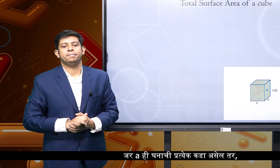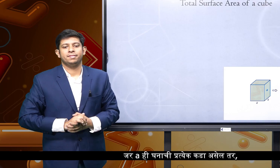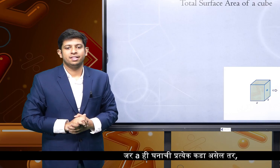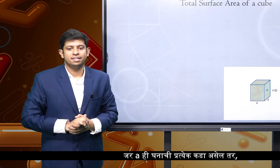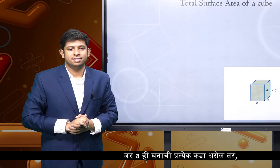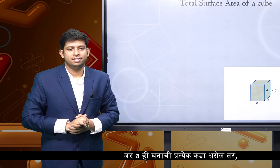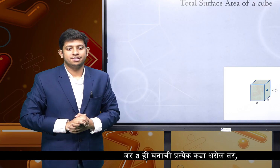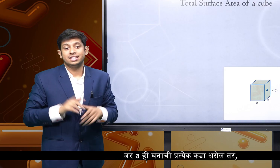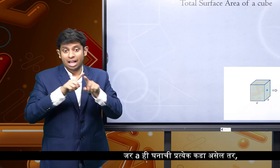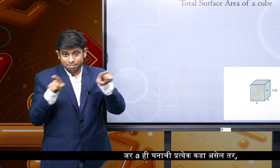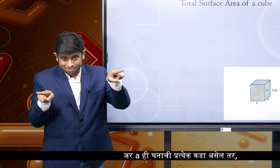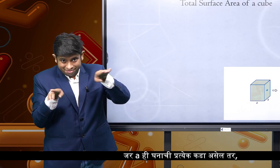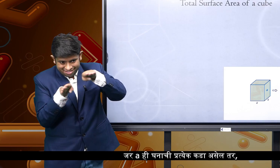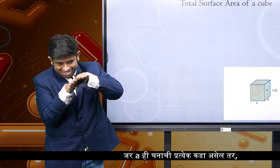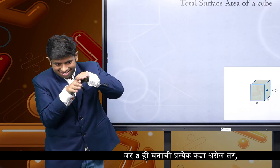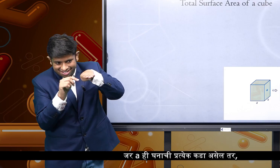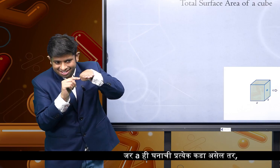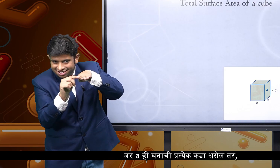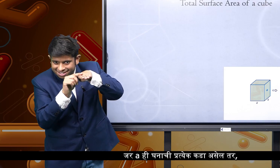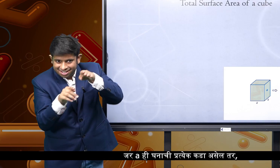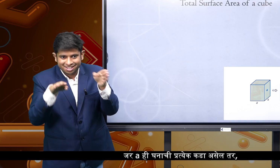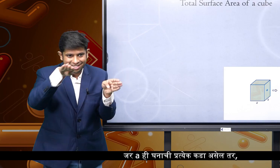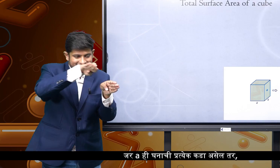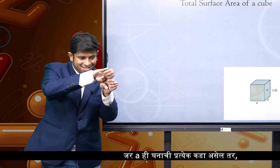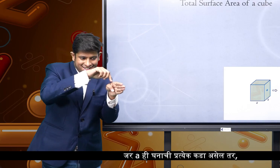जर A ही घनाची प्रत्येक कडा असेल तर